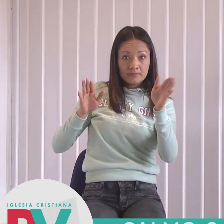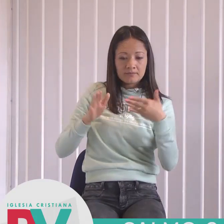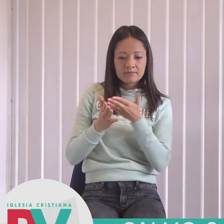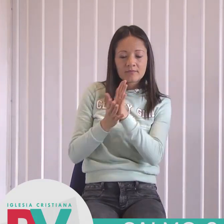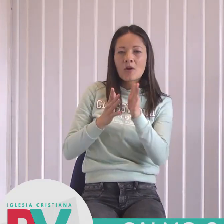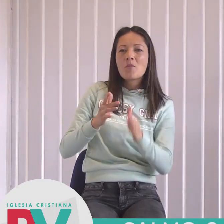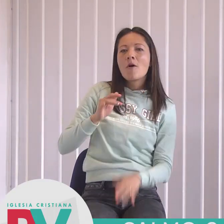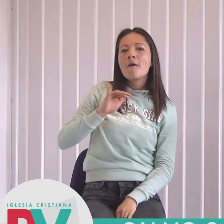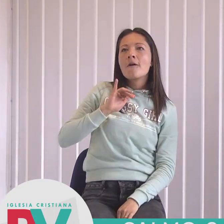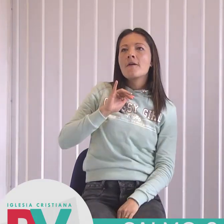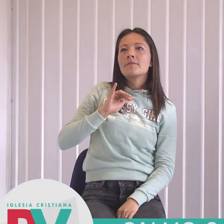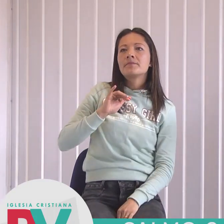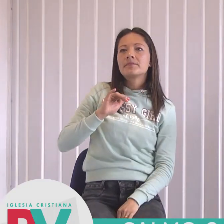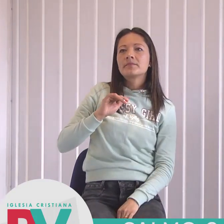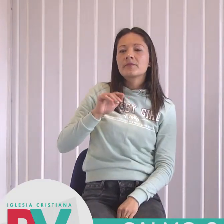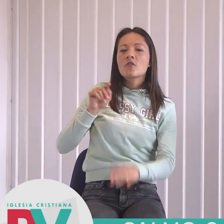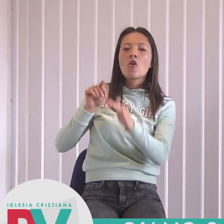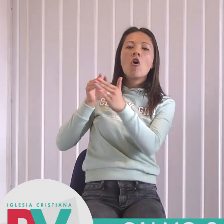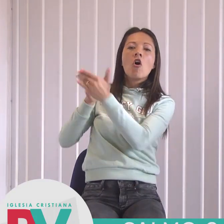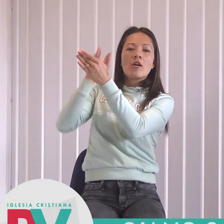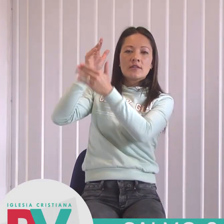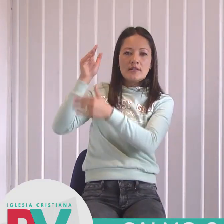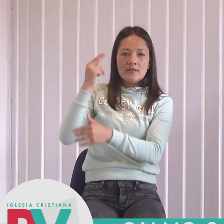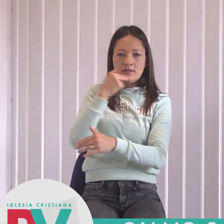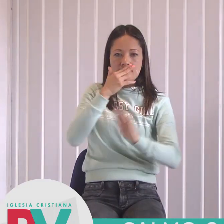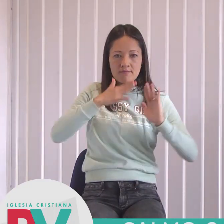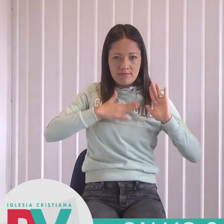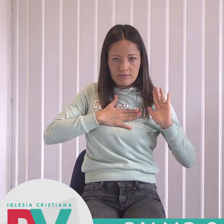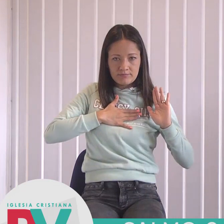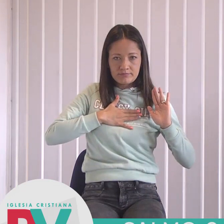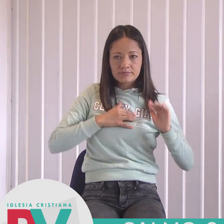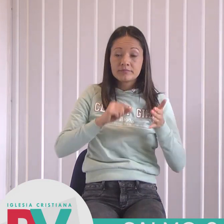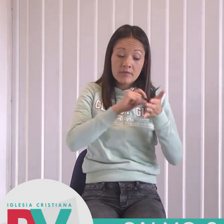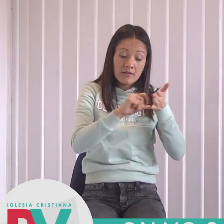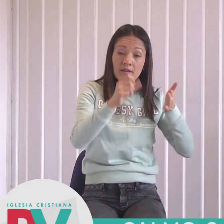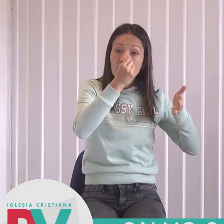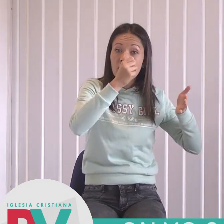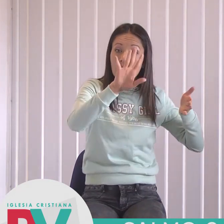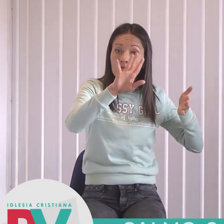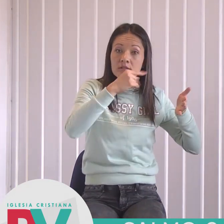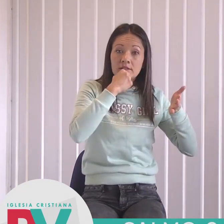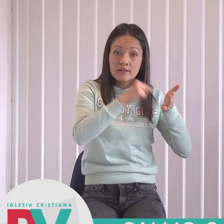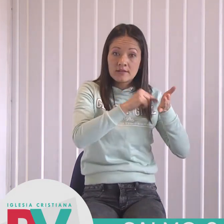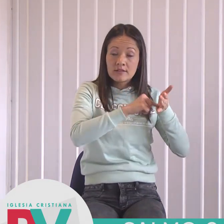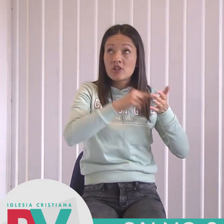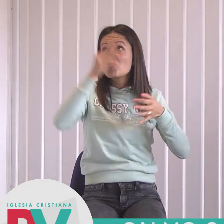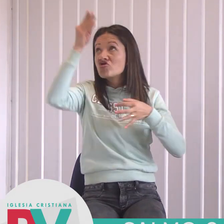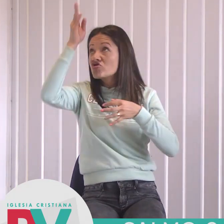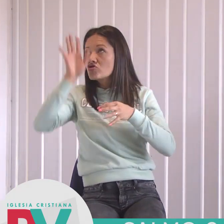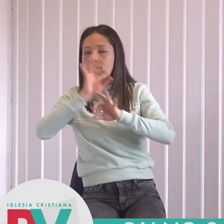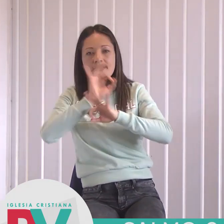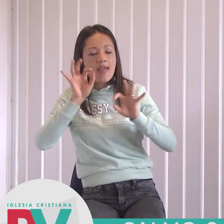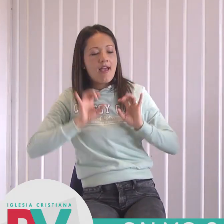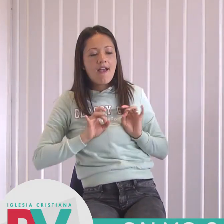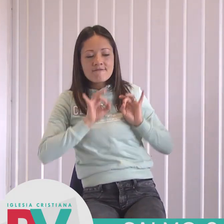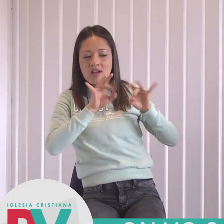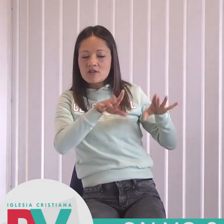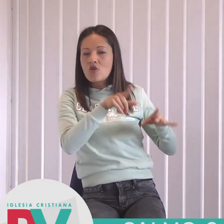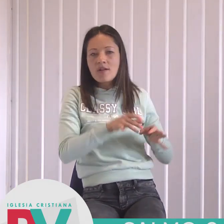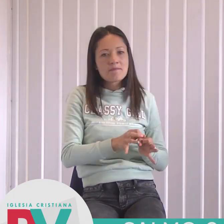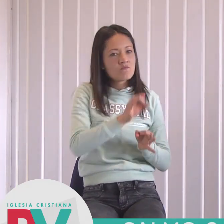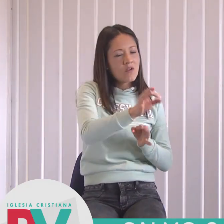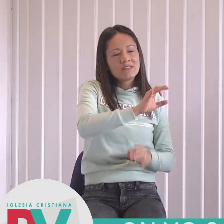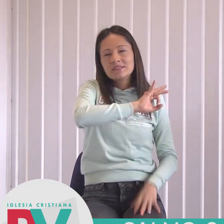está violando el pacto. Ese es el impío. Y entonces dice el versículo 14, porque no abandonará Jehová a su pueblo,